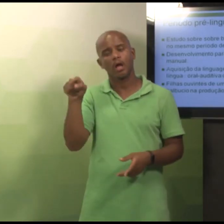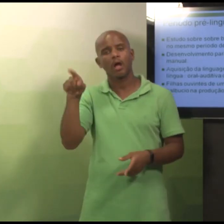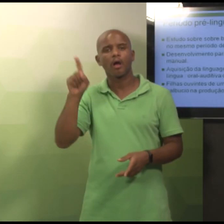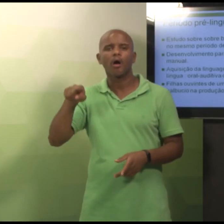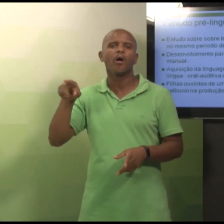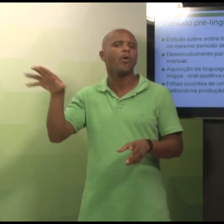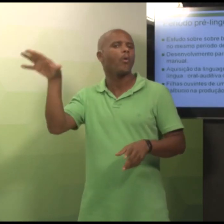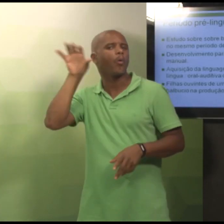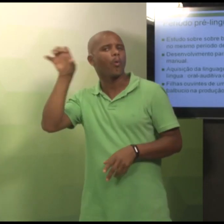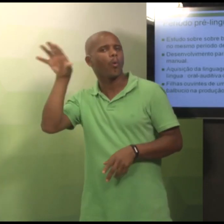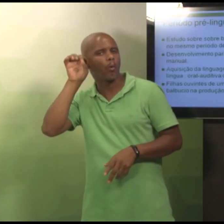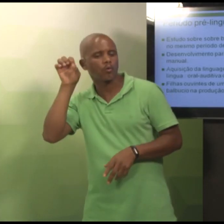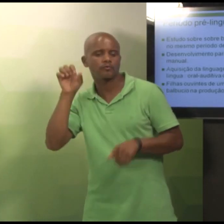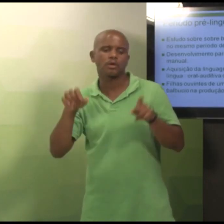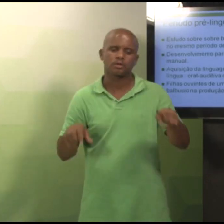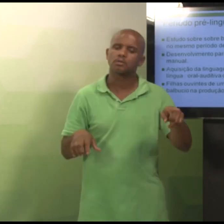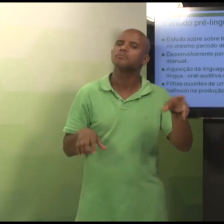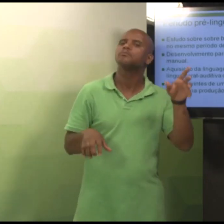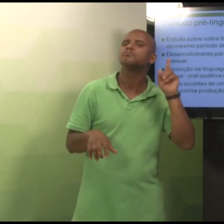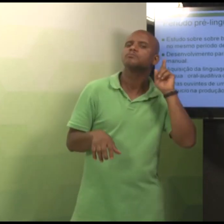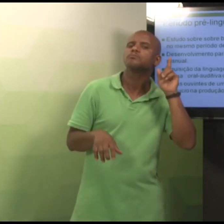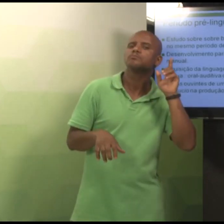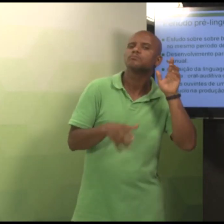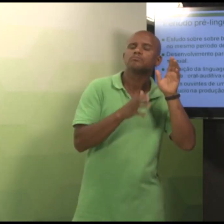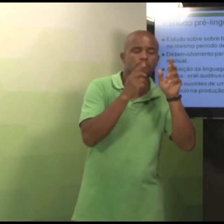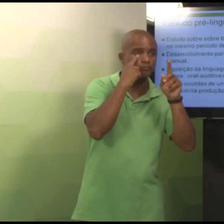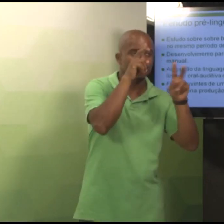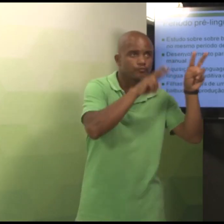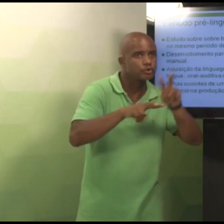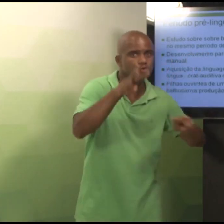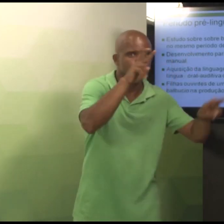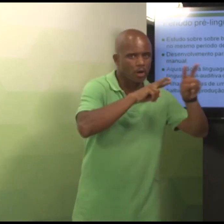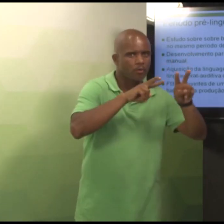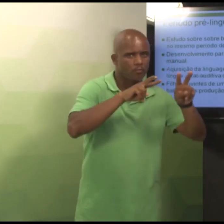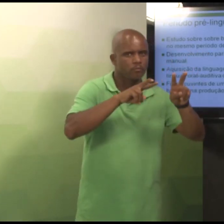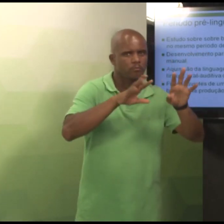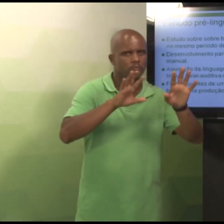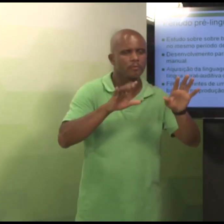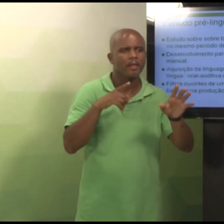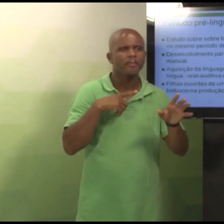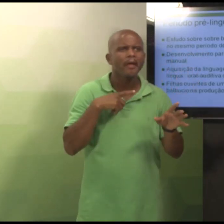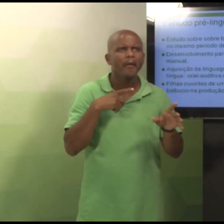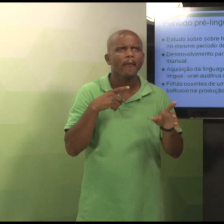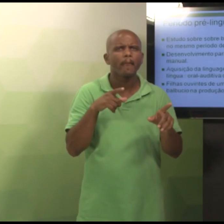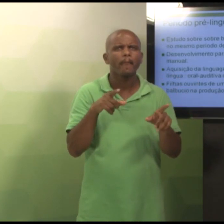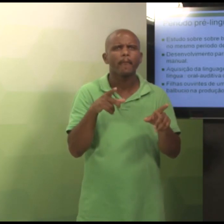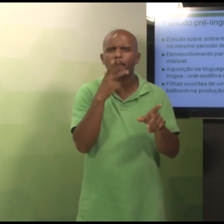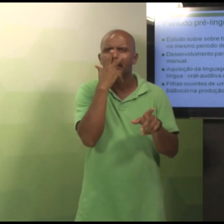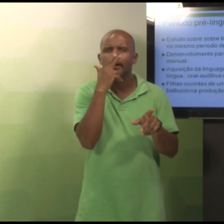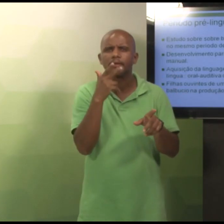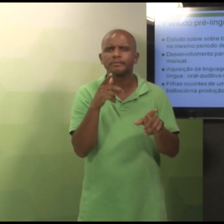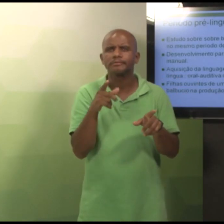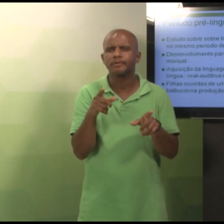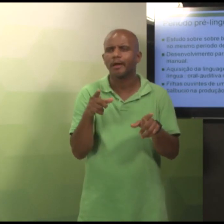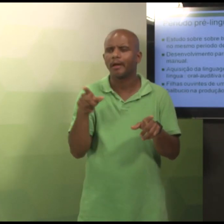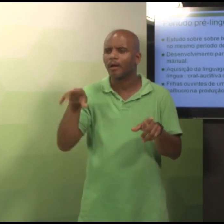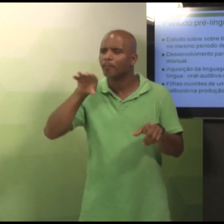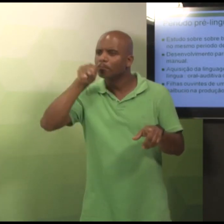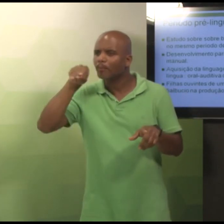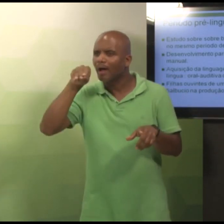Mas percebam que há uma diferença. Os ouvintes eles percebem pelo som e os surdos